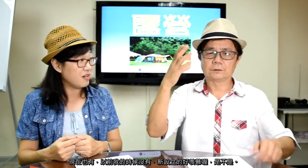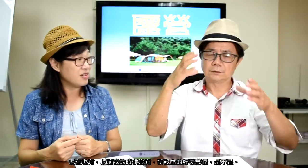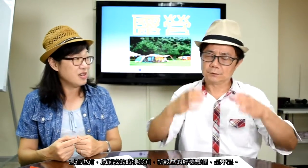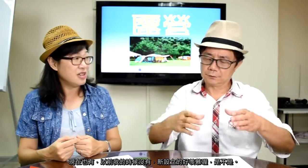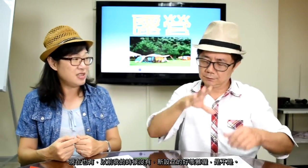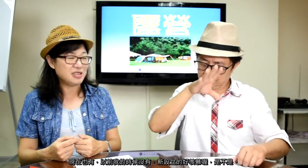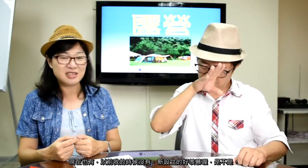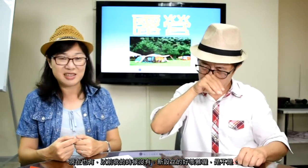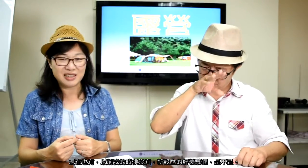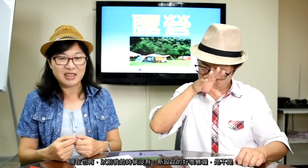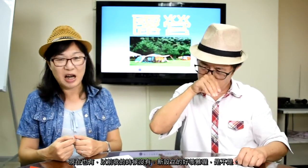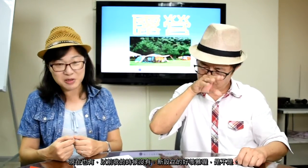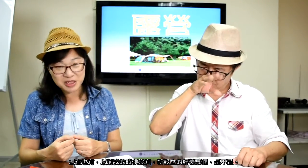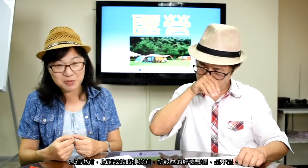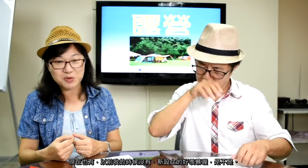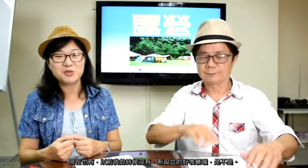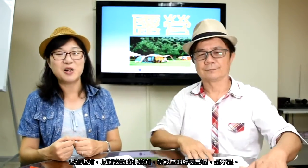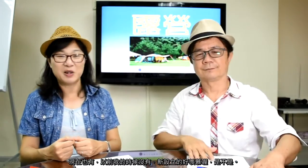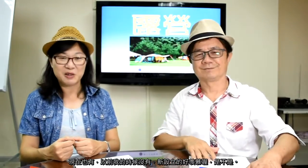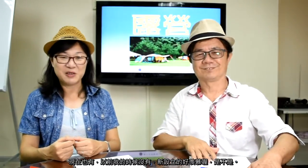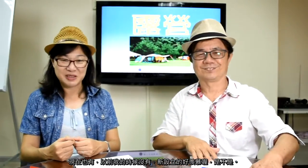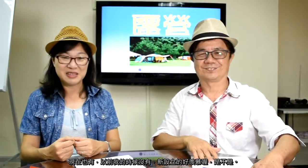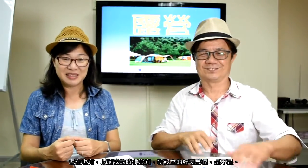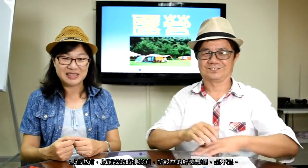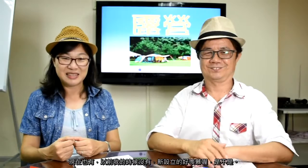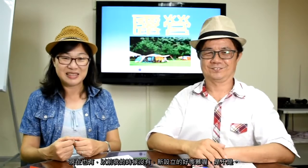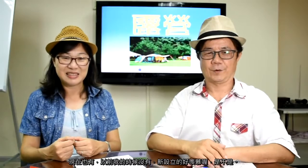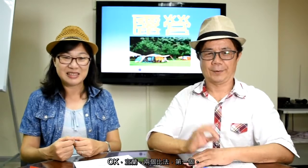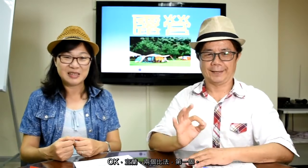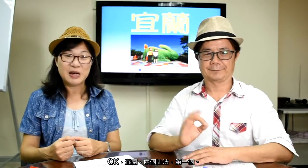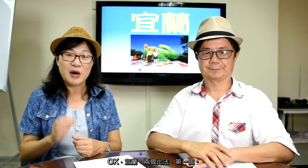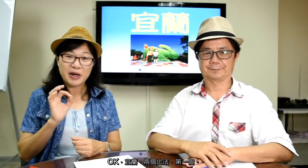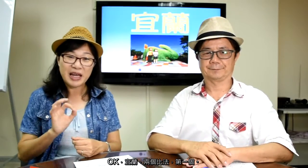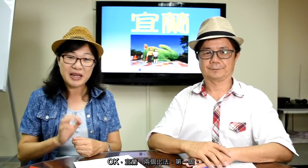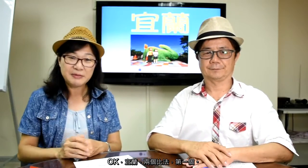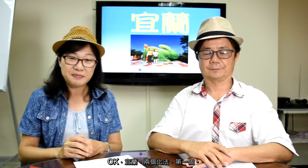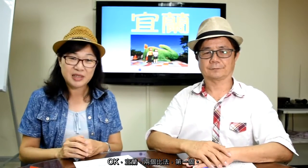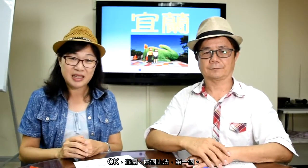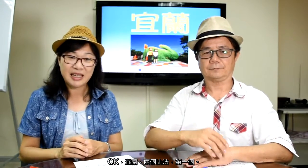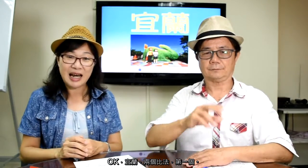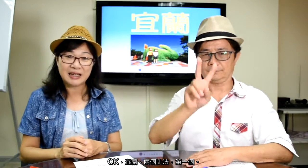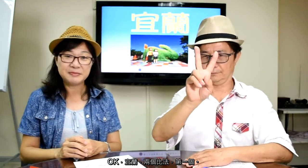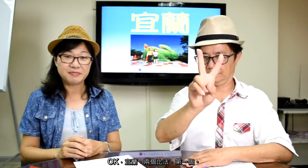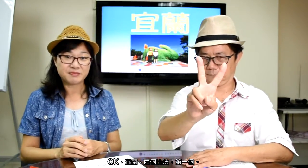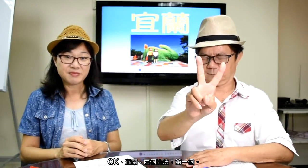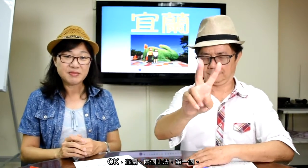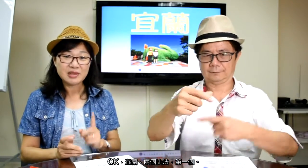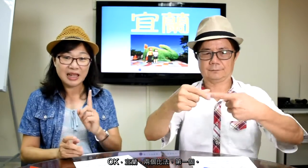有，新设立的，好羡慕哦。是是是 ，OK， 宜兰。